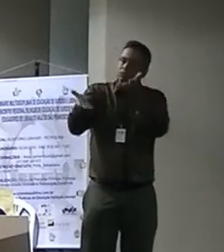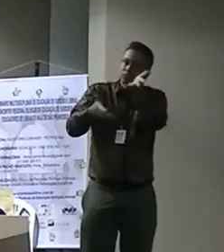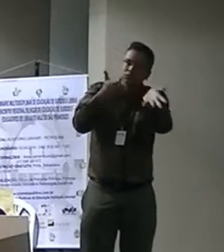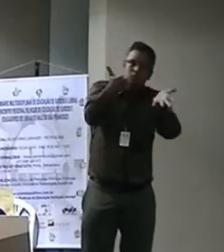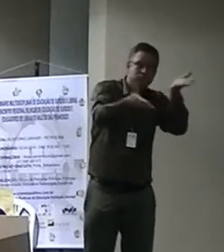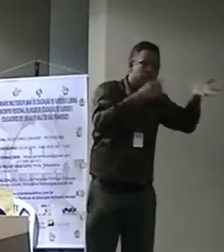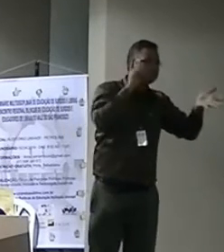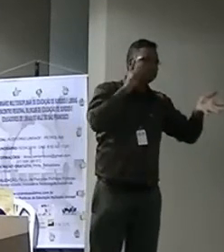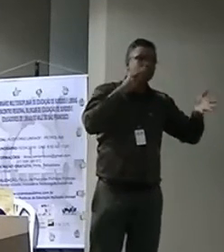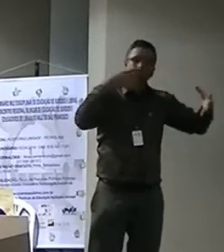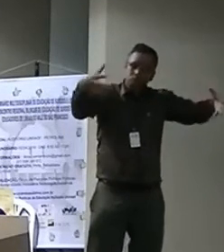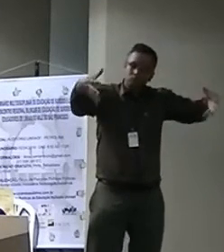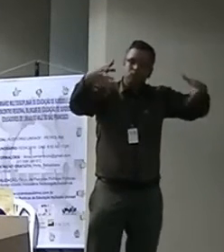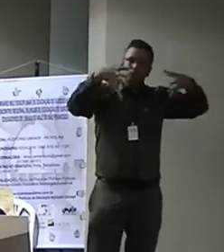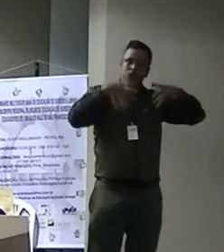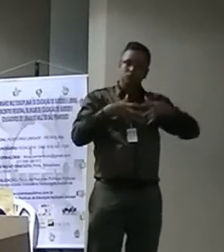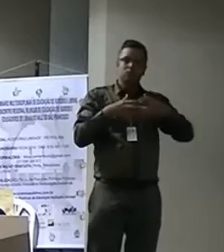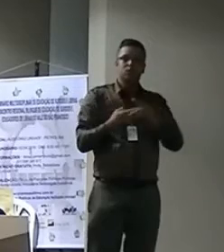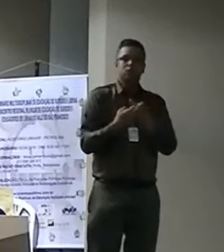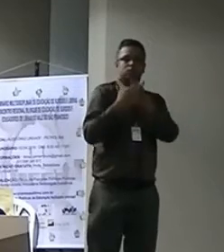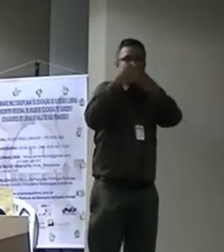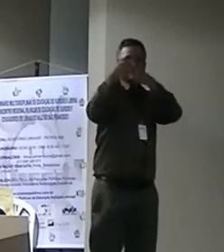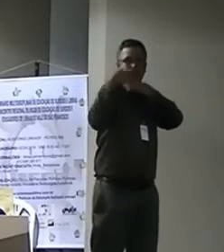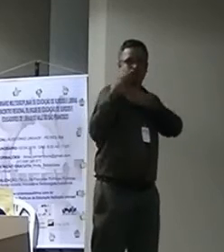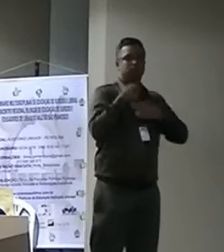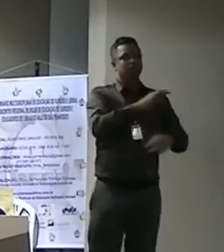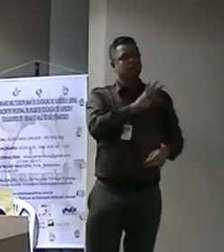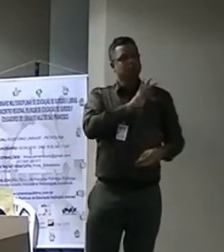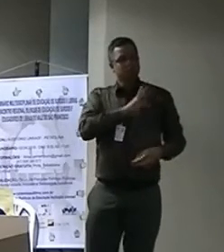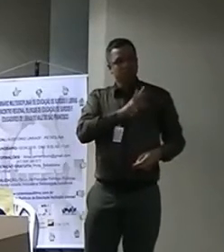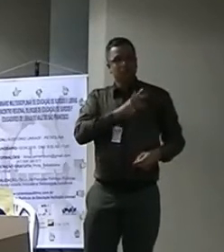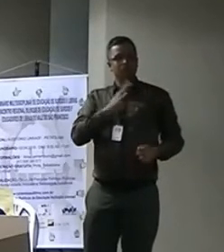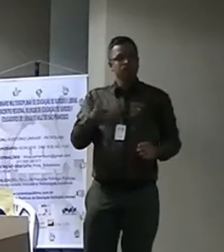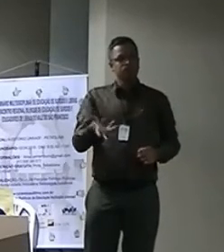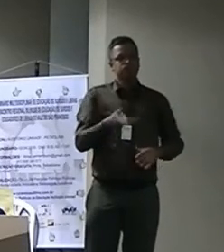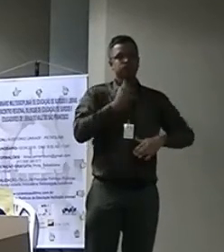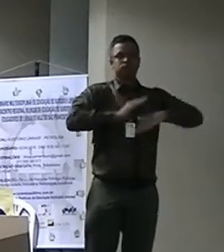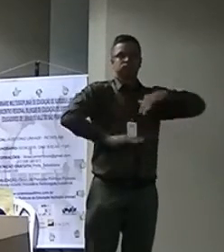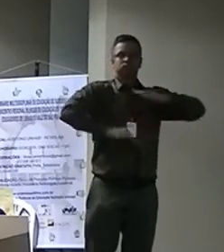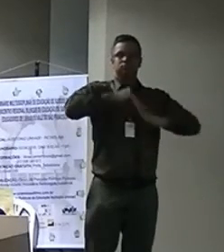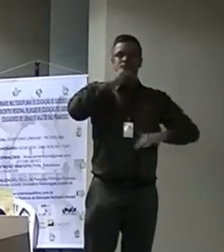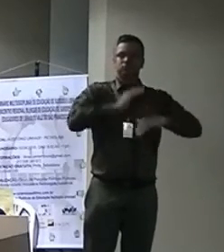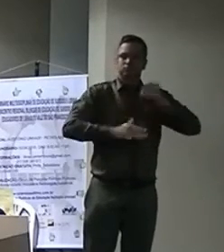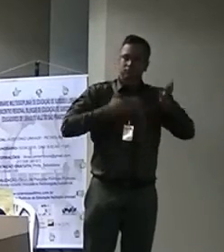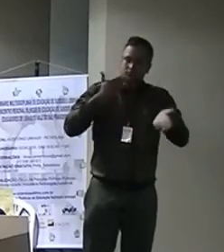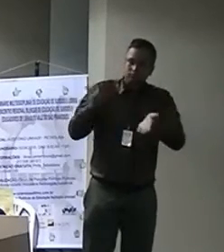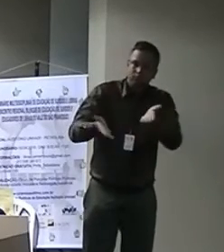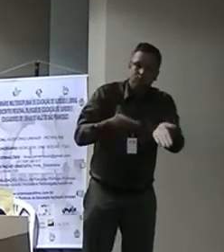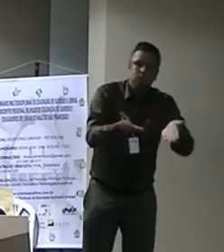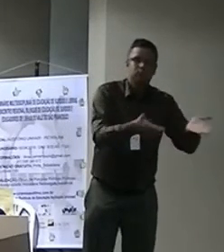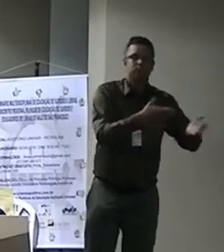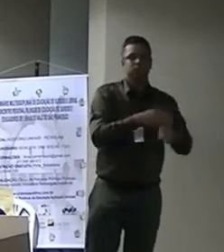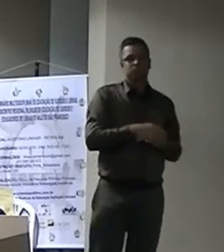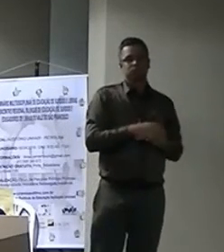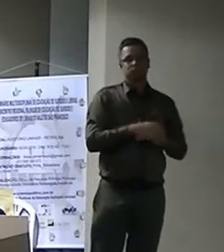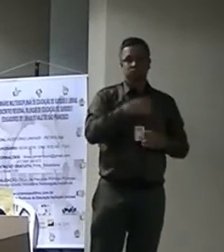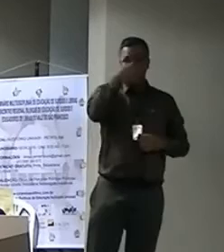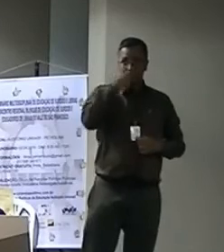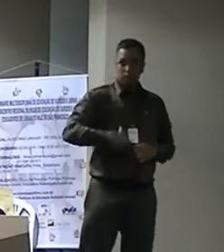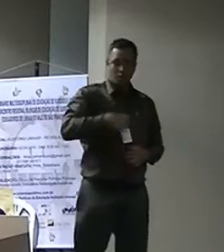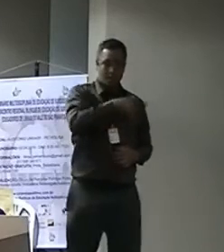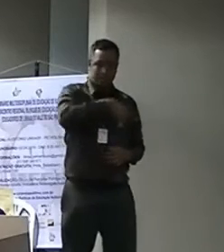com responsabilidade e competência técnica. Não adianta só acolher se não tiver competência técnica, se não tiver